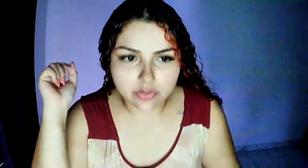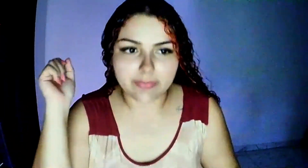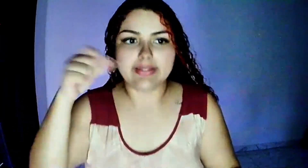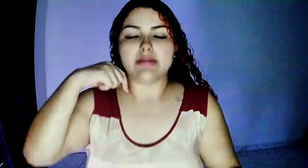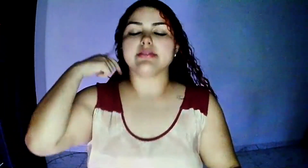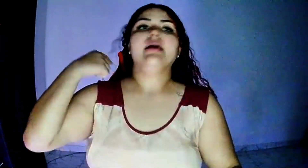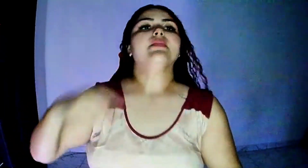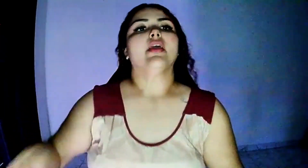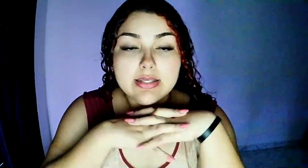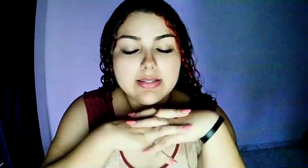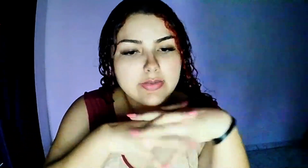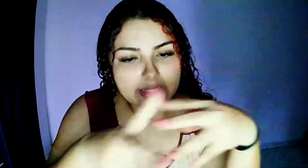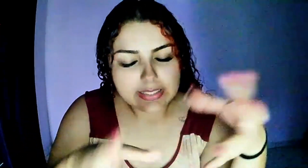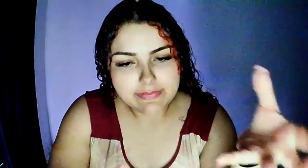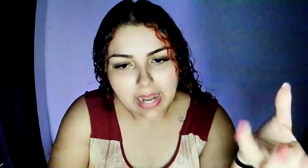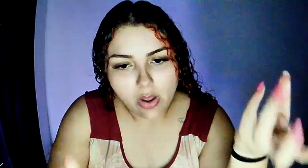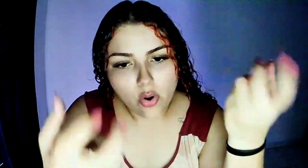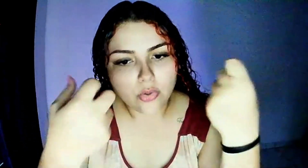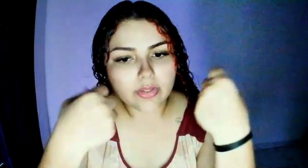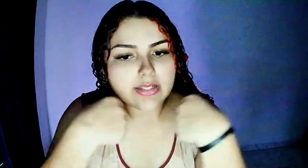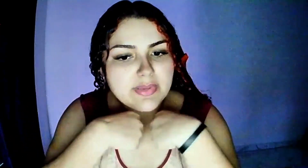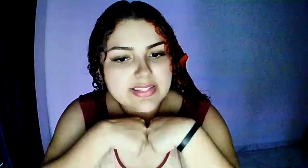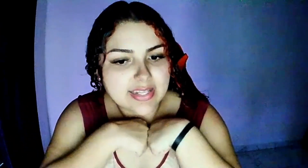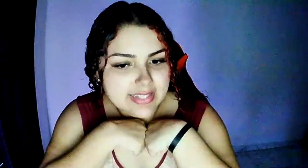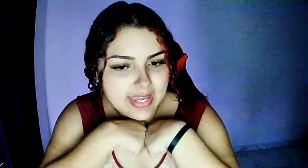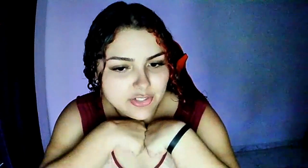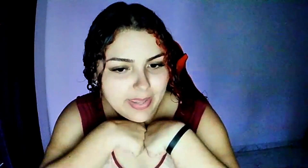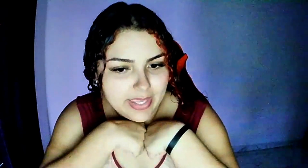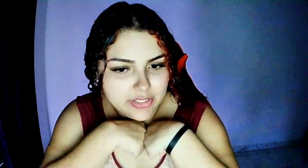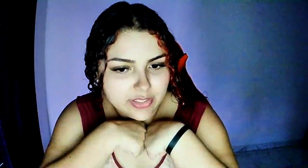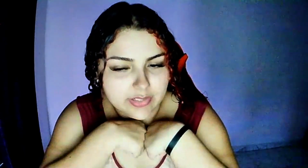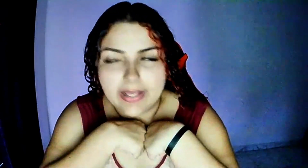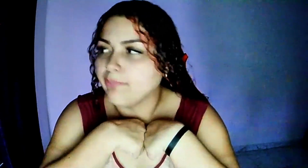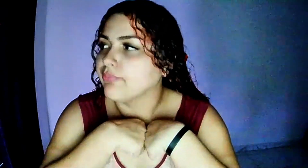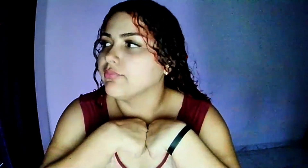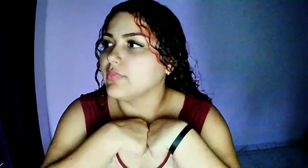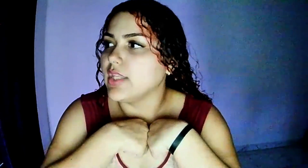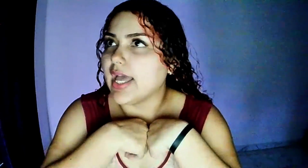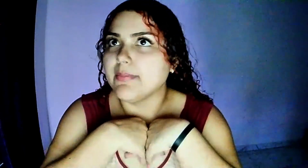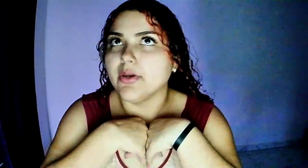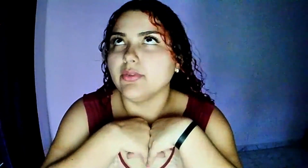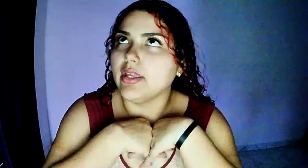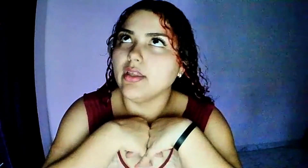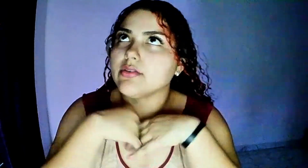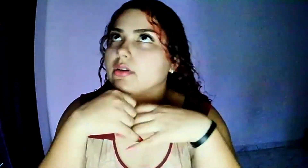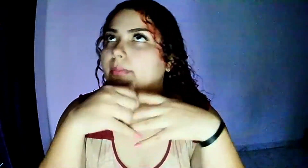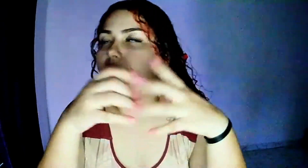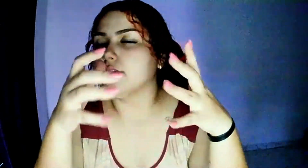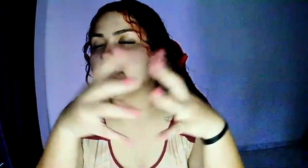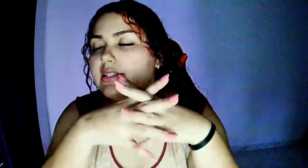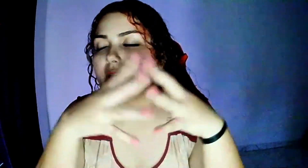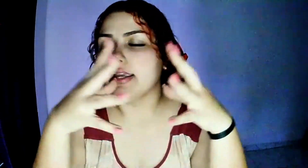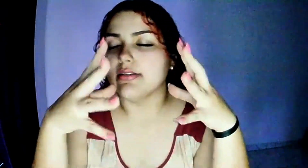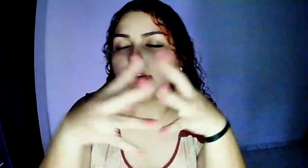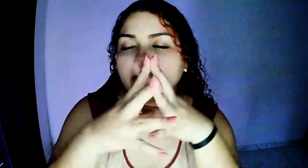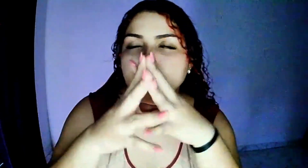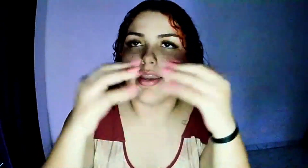nos comentários, tá? Se você quiser falar outra especialidade médica, né? E, ai, meu Deus, como é que eu vou fazer? Não sei o quê,